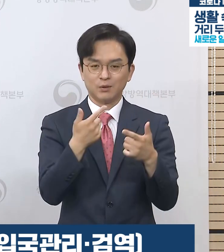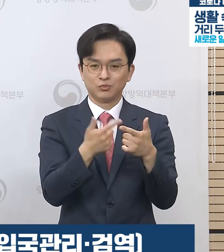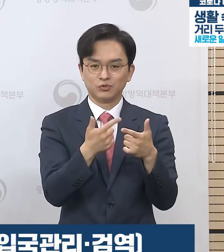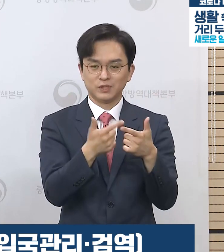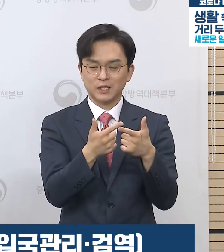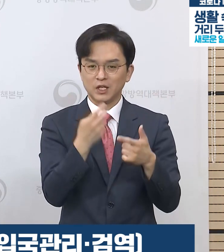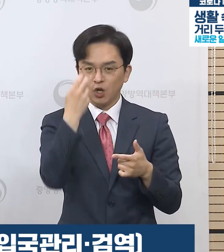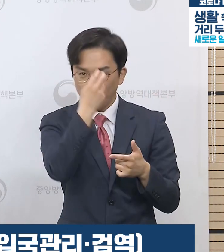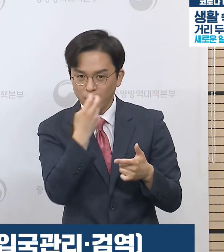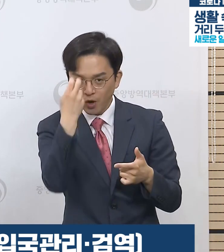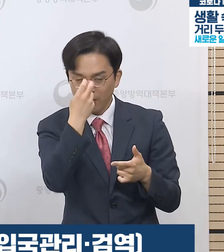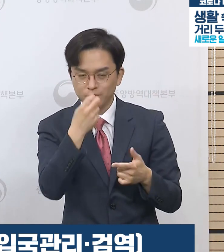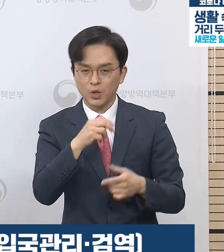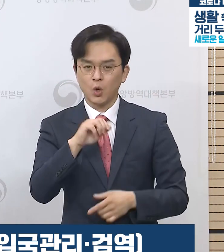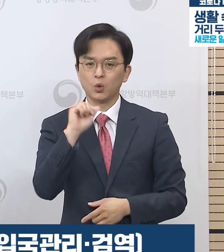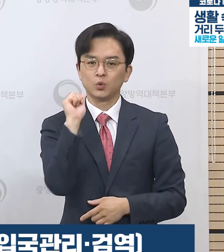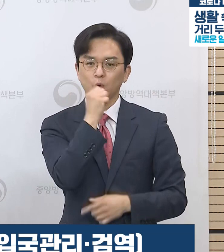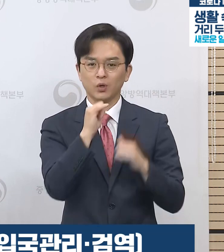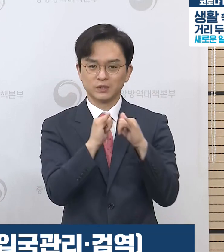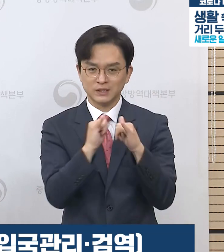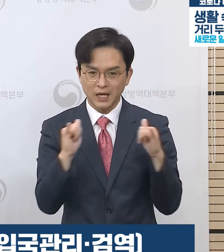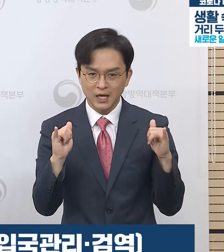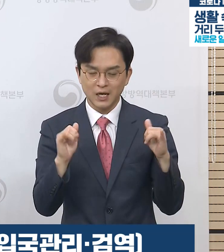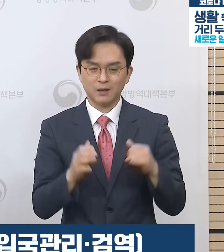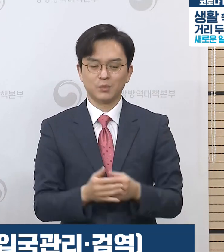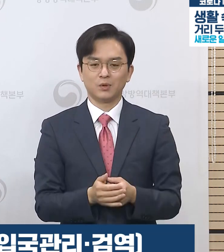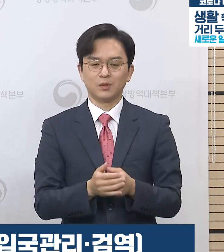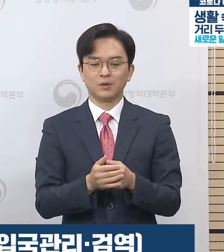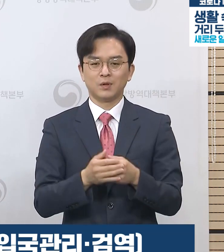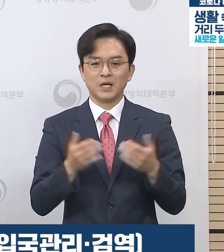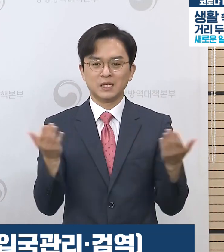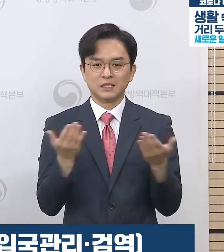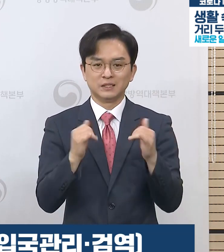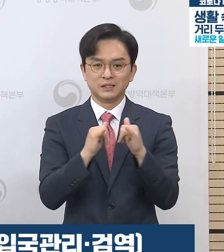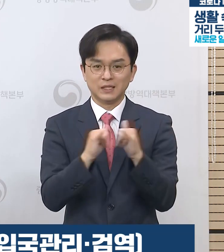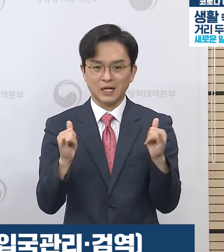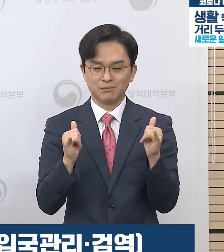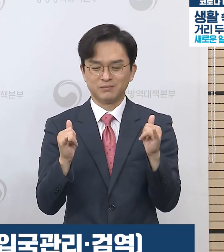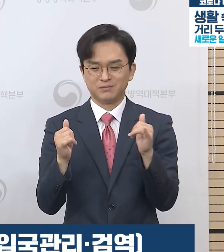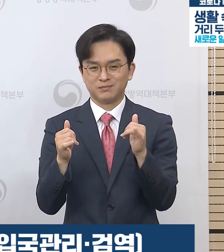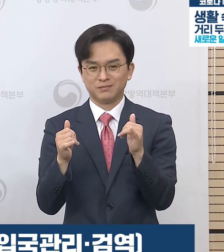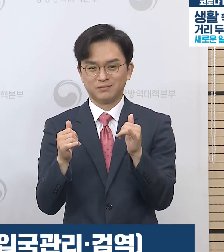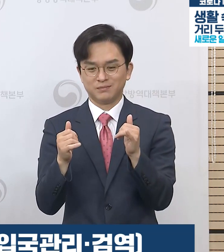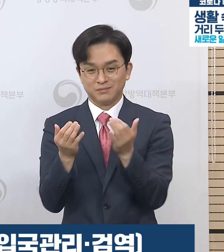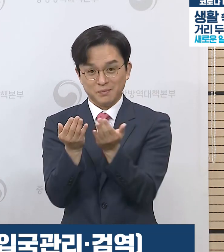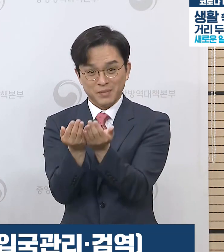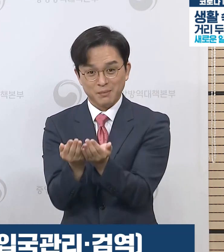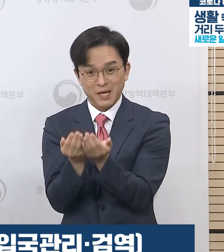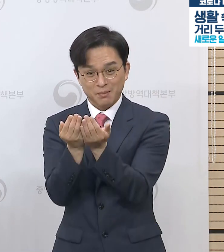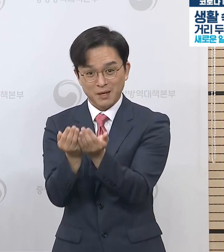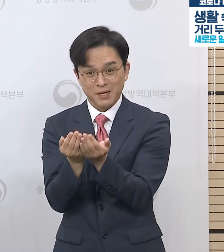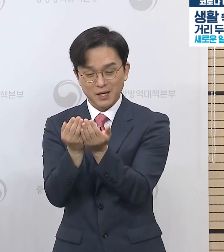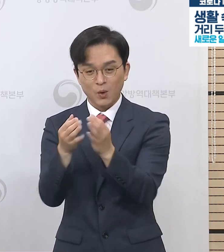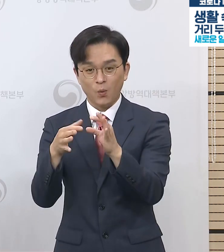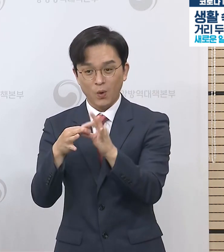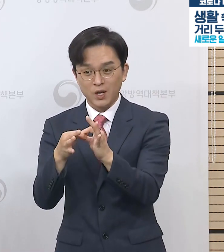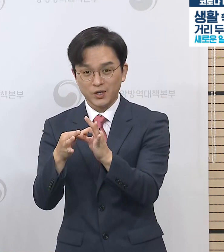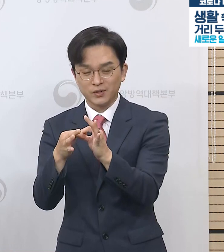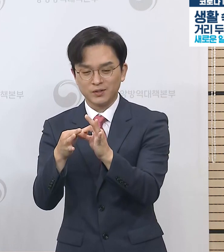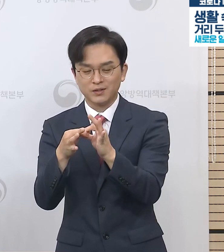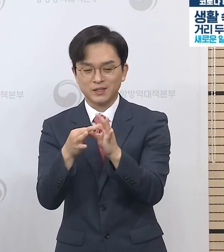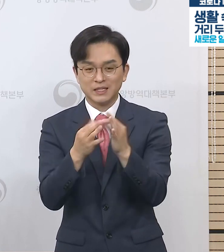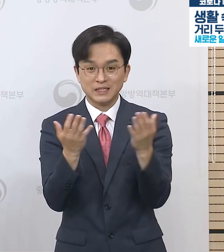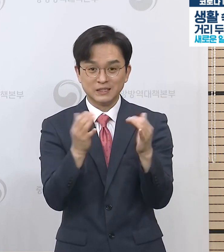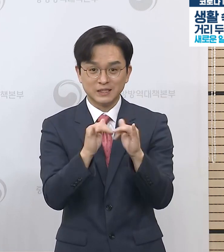CIQ, 통역, 해운 대리점, 수리업체 등의 접촉자 중에 26명, 그리고